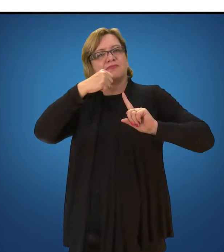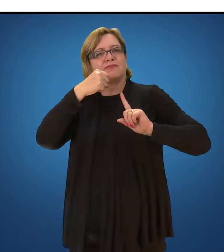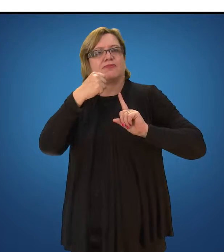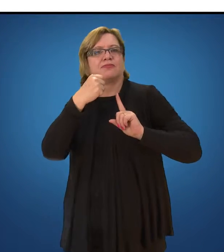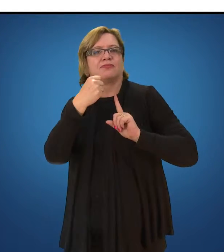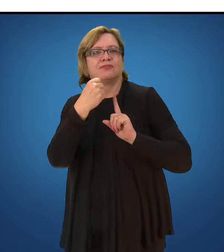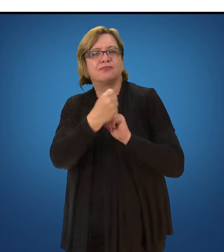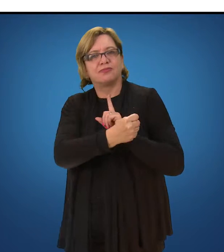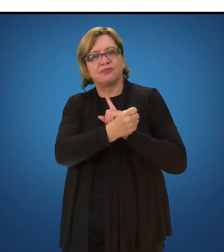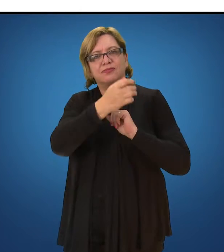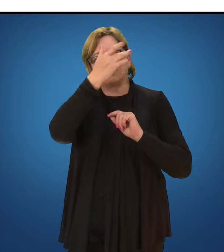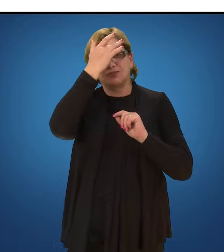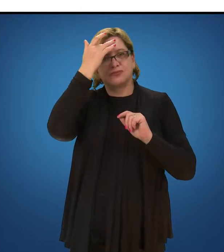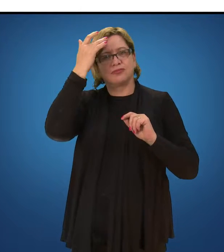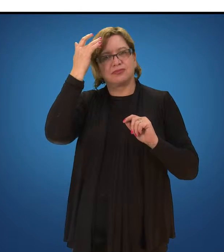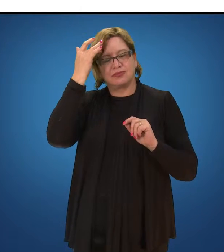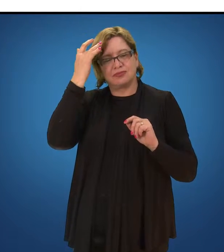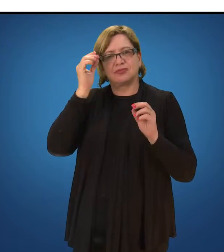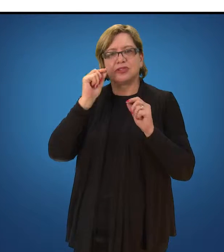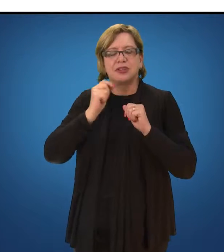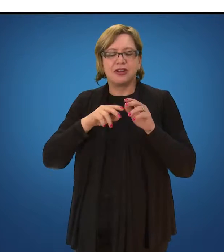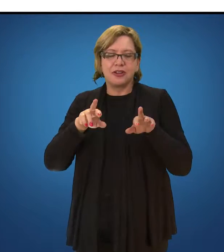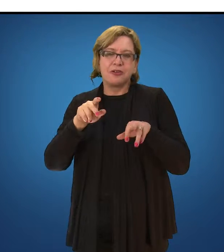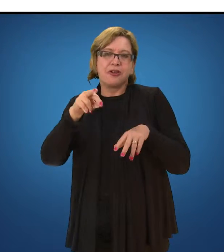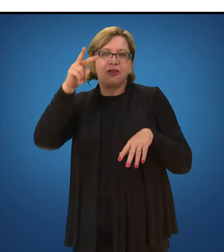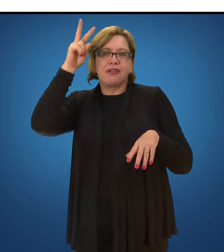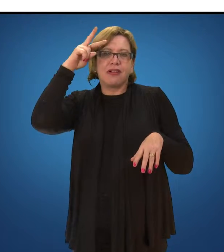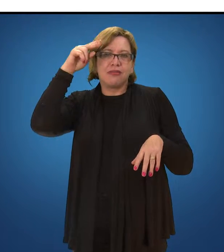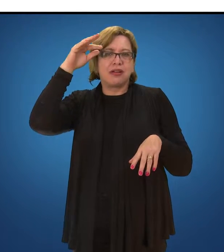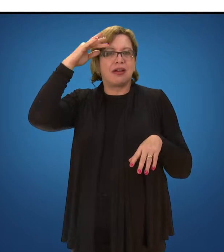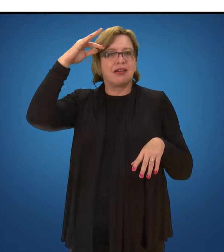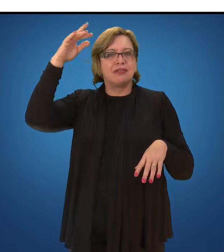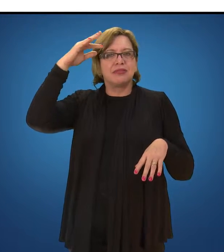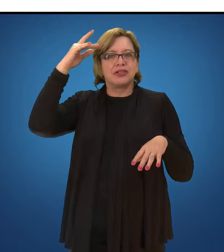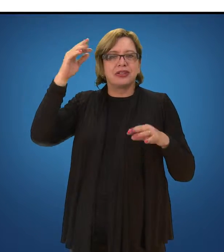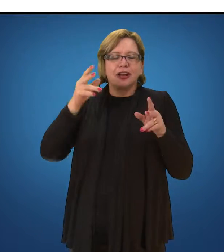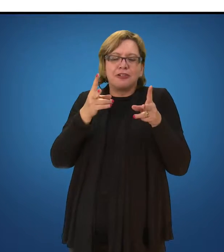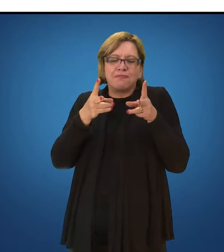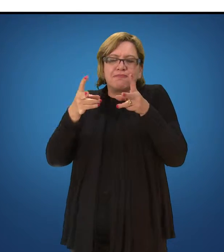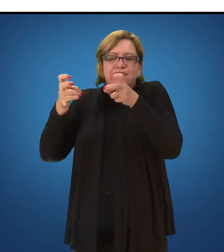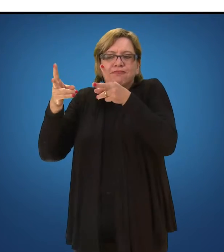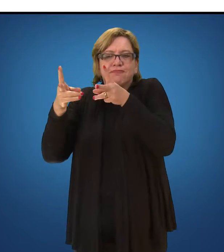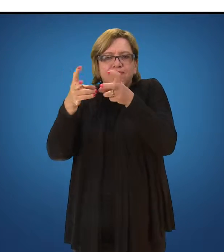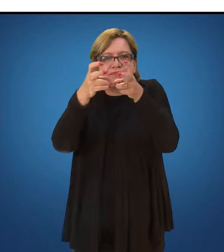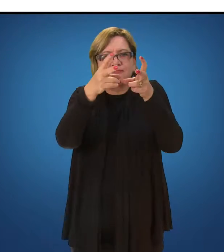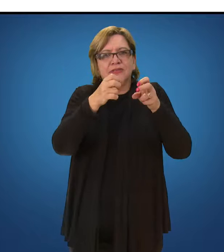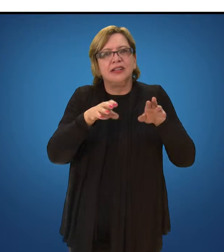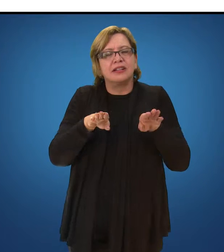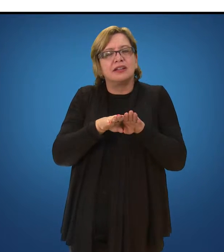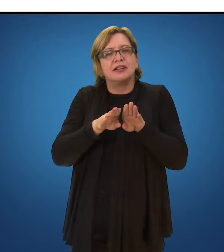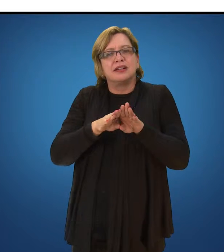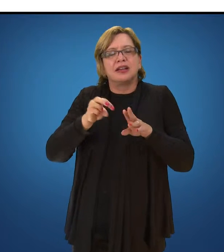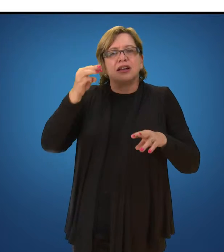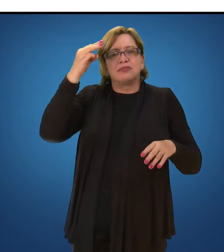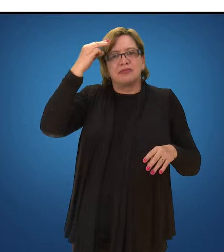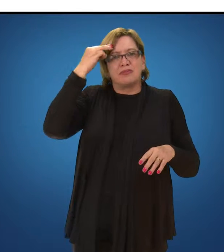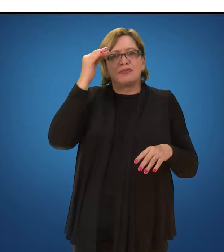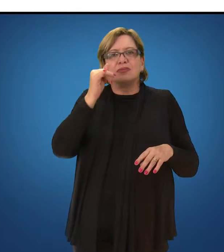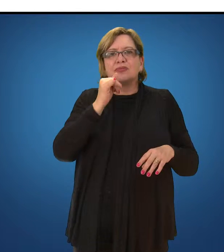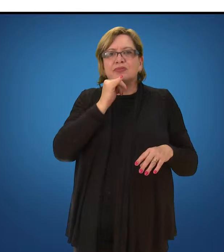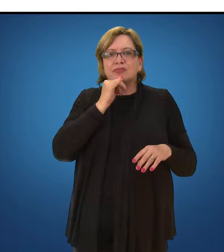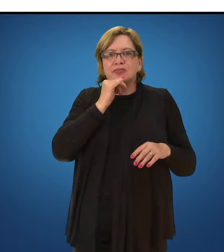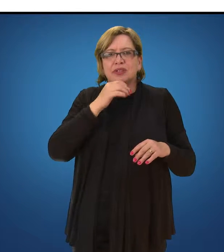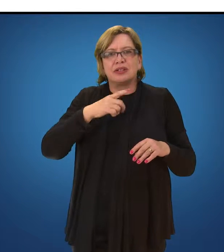têm a ver com esses elementos, com o lembrar, com o imaginar e com o perceber. A memória, por exemplo, é aquilo que está envolvido